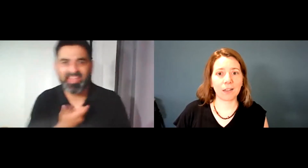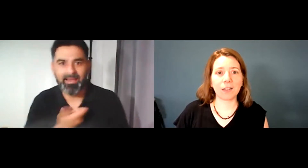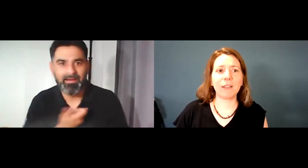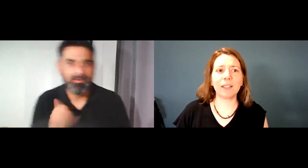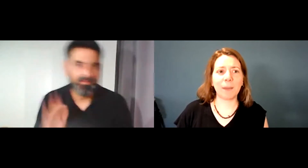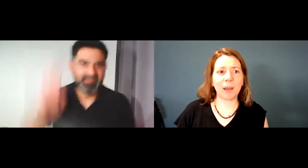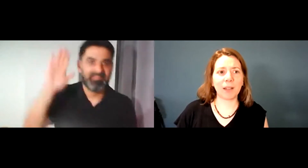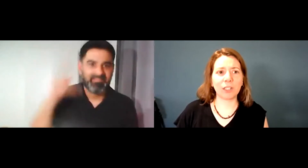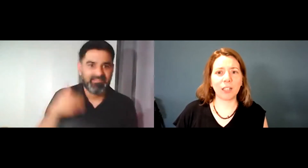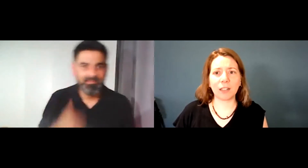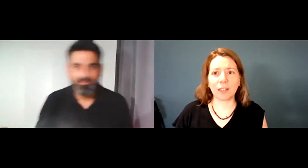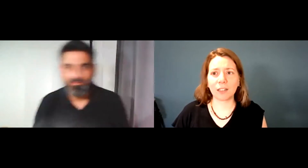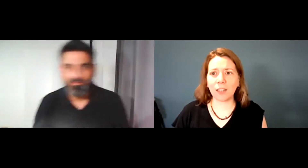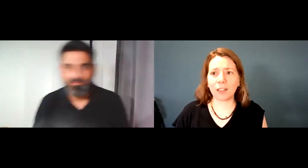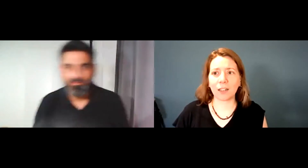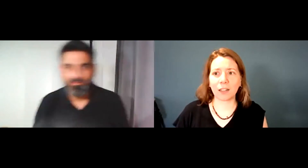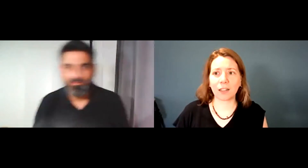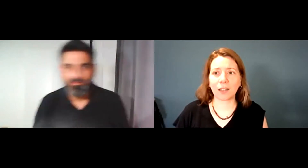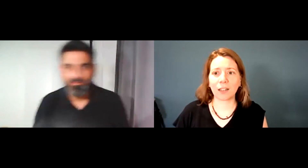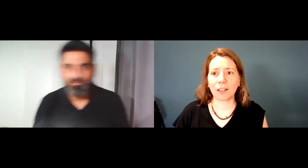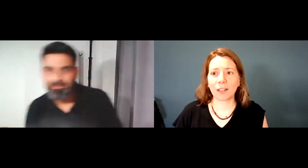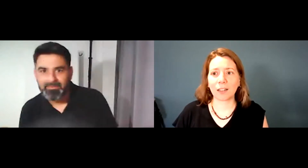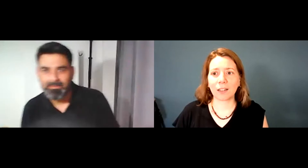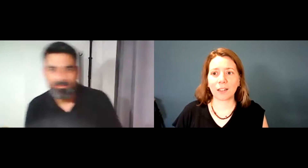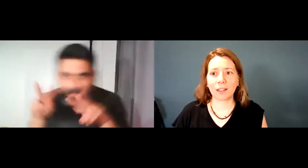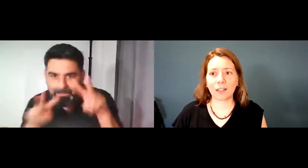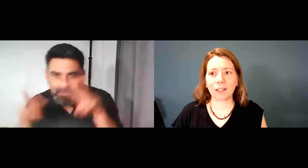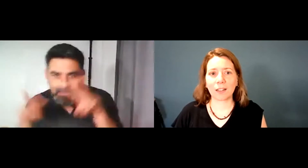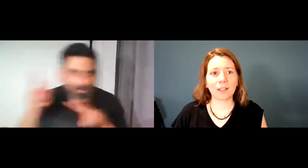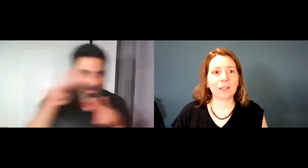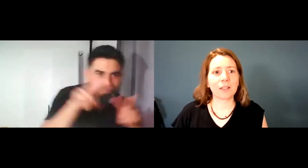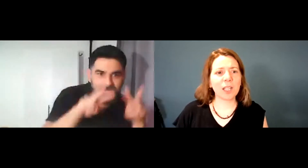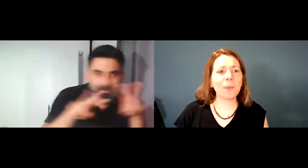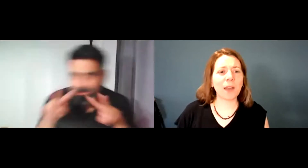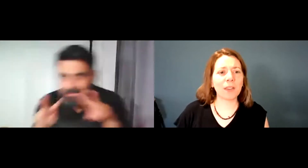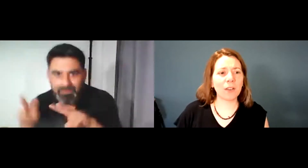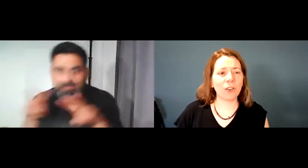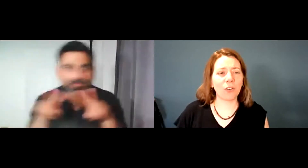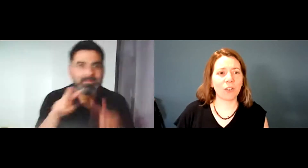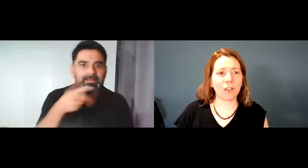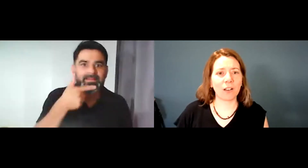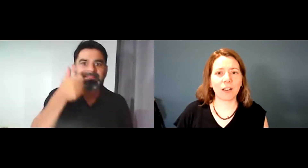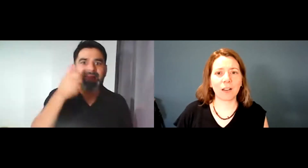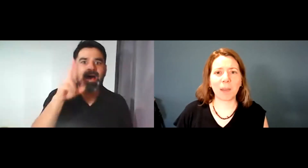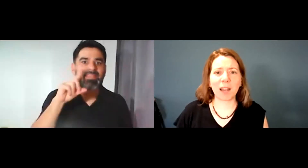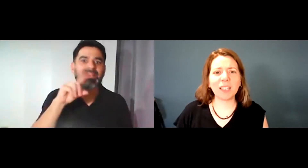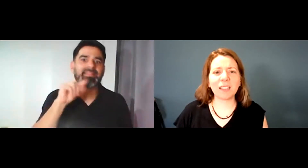Silvia. Levante la mano. ¿Quién? ¿Quién? Silvia Sarita. Dijo. Silvia dijo. Sarita. Marita